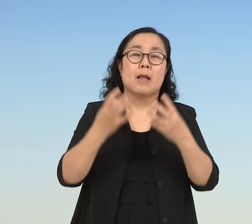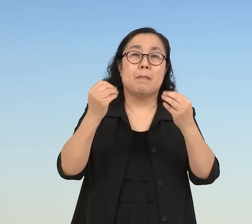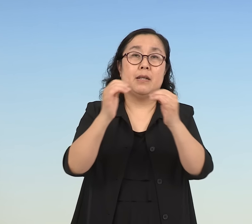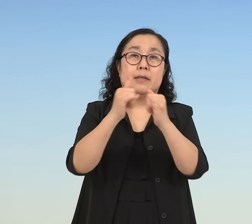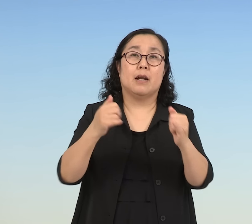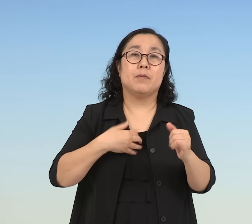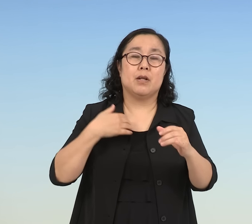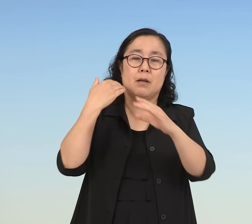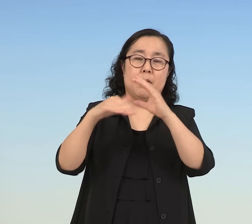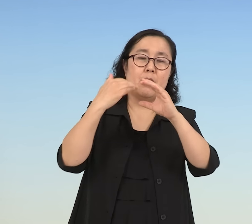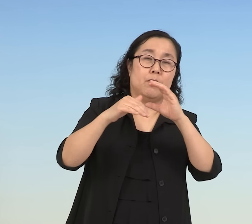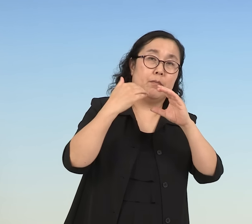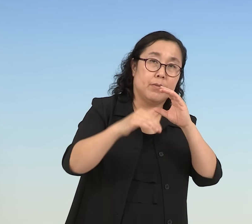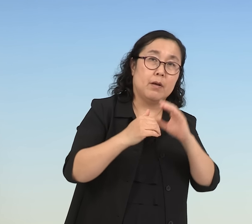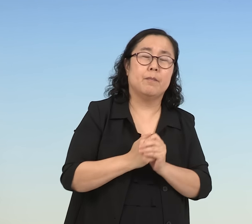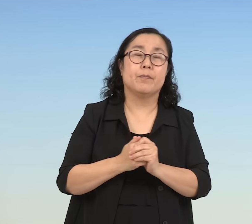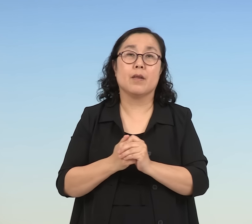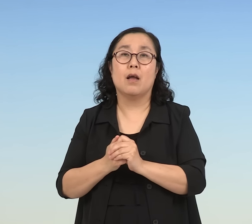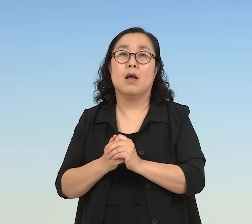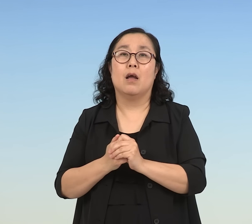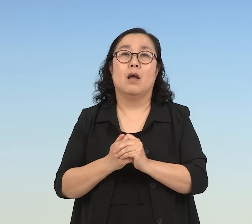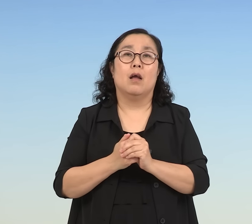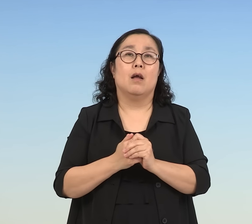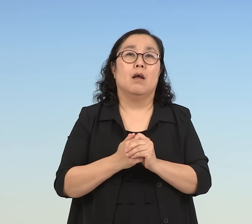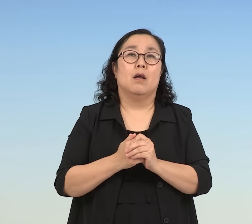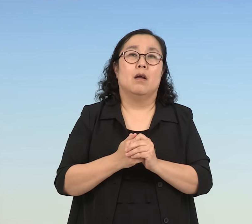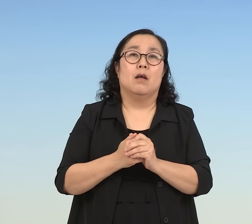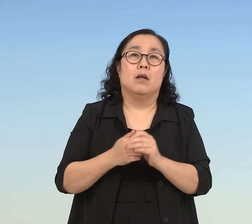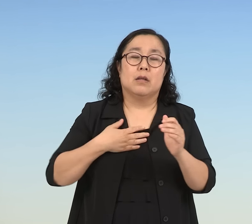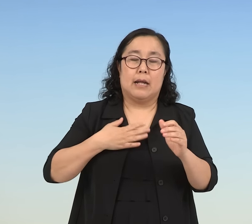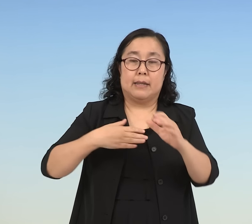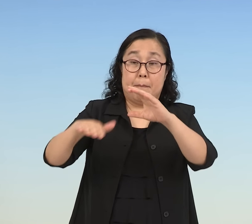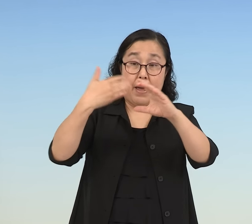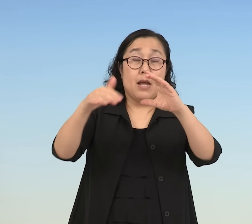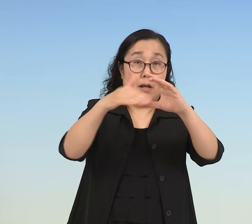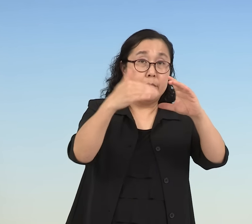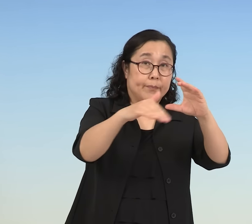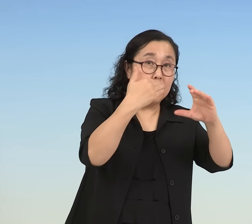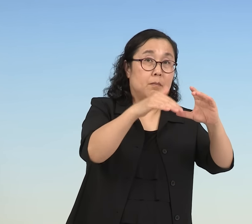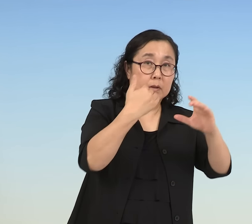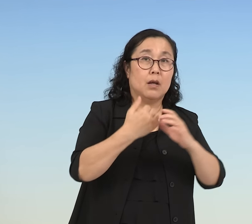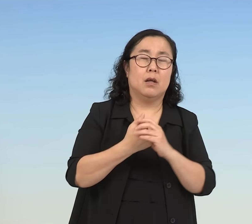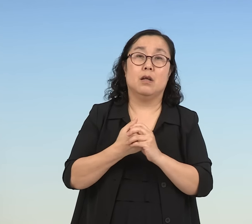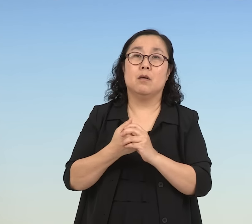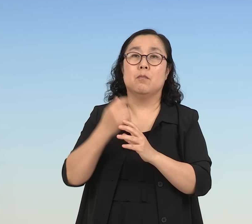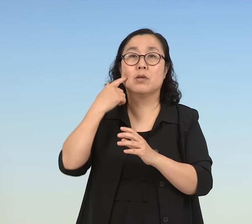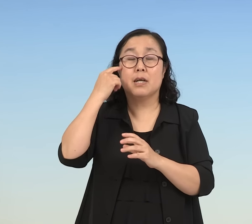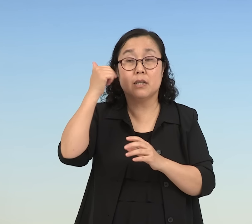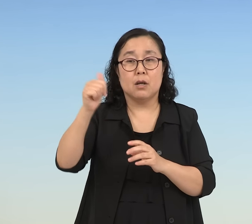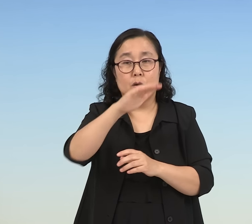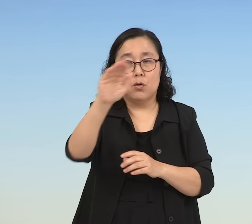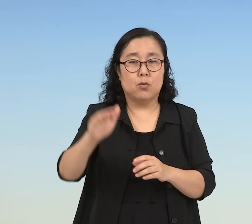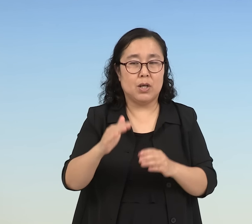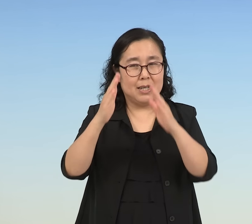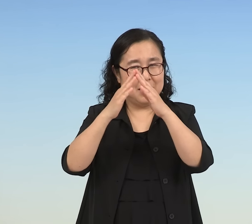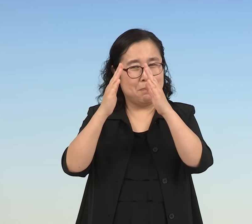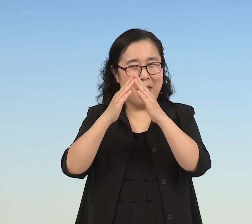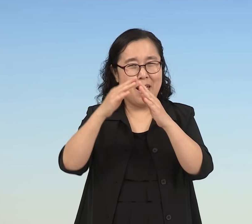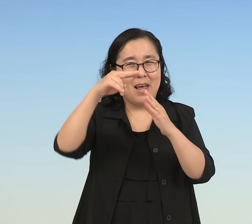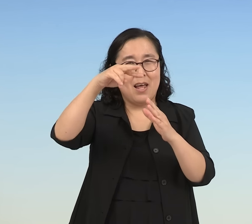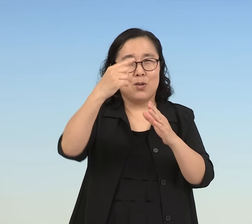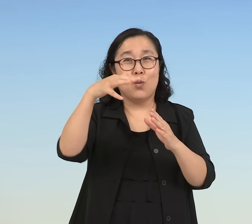많은 분들이 저한테 메일로 이런 꼭 대사가 똑같아요. 이런 메일을 종종 보냅니다. 혹시 목사님 우리 집에